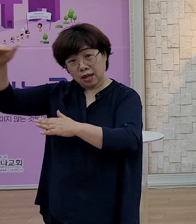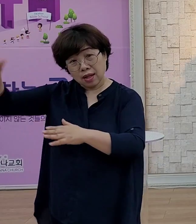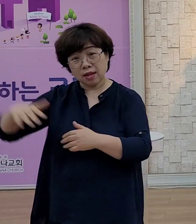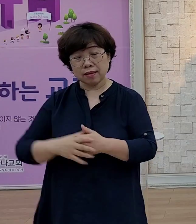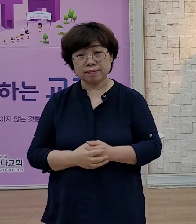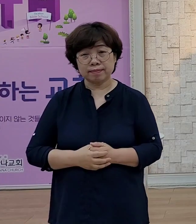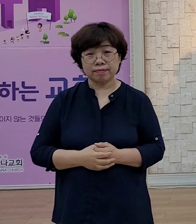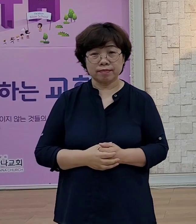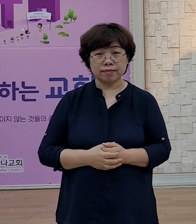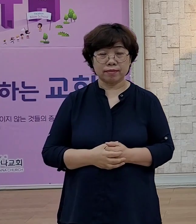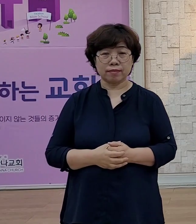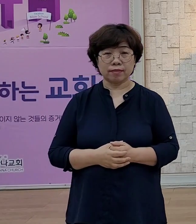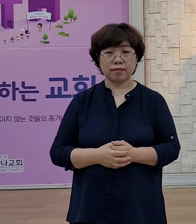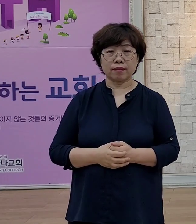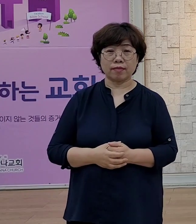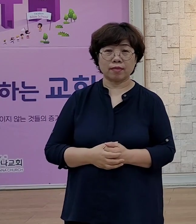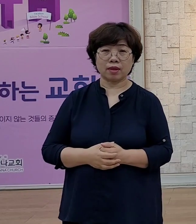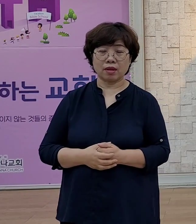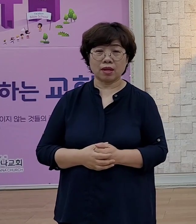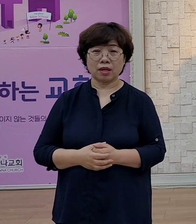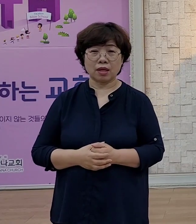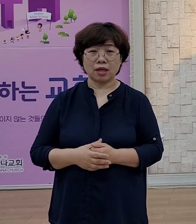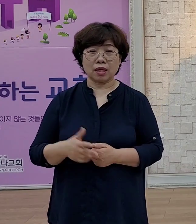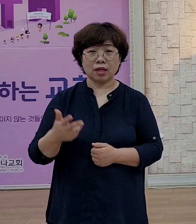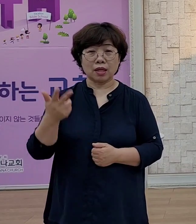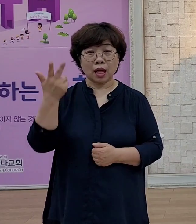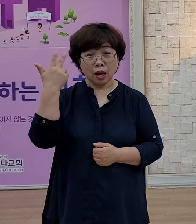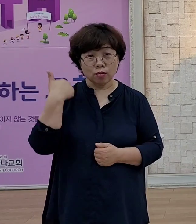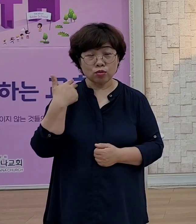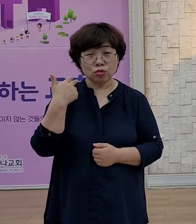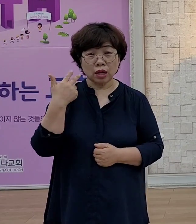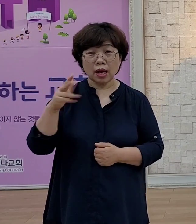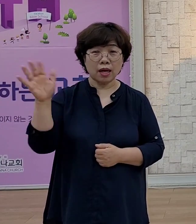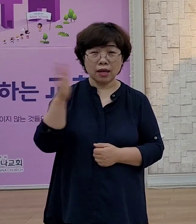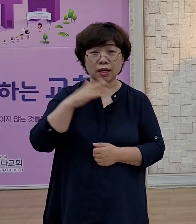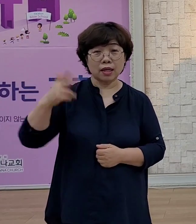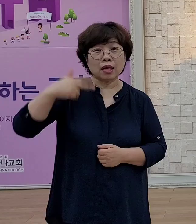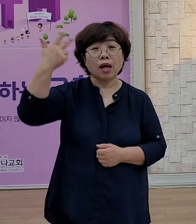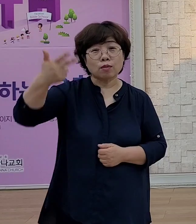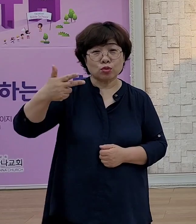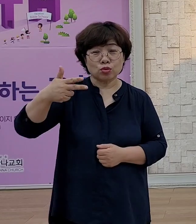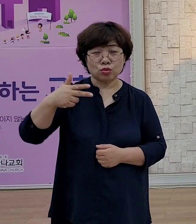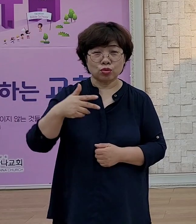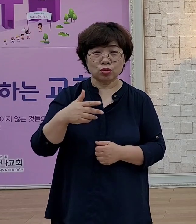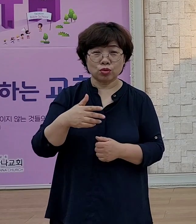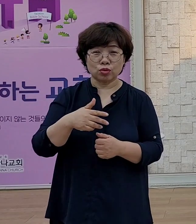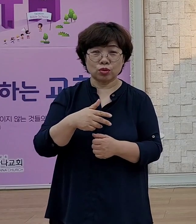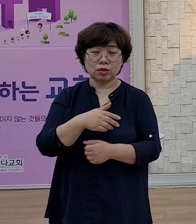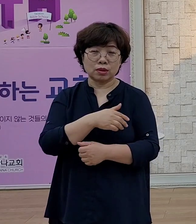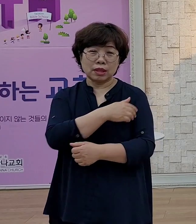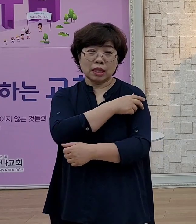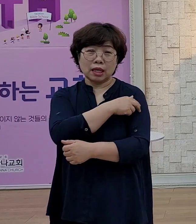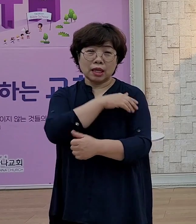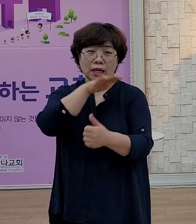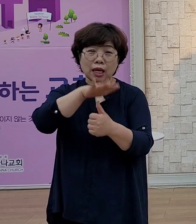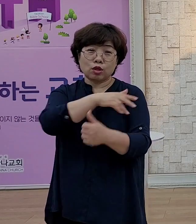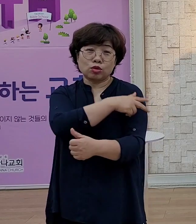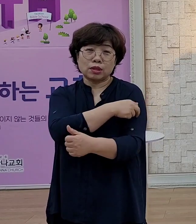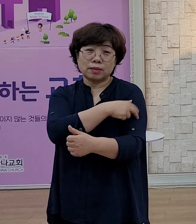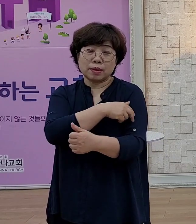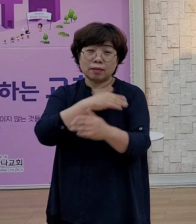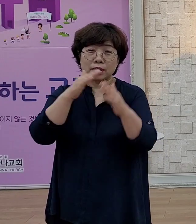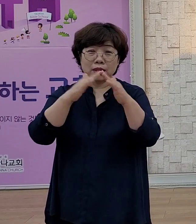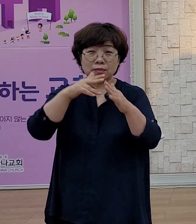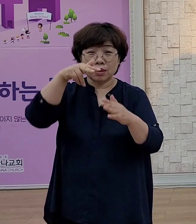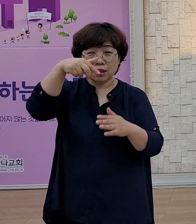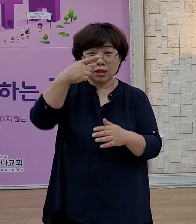근데 이제 다음 주에 우리 장 집사님 가정이 정산으로 이사를 오세요. 근데 저는